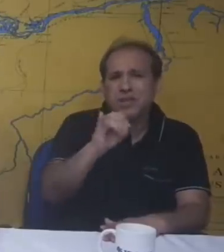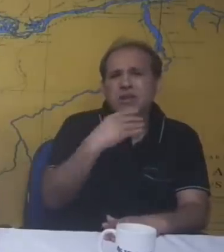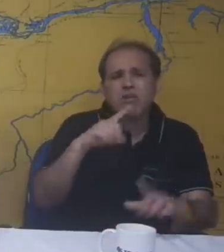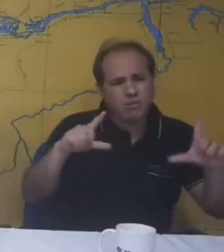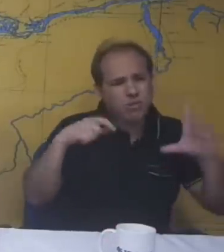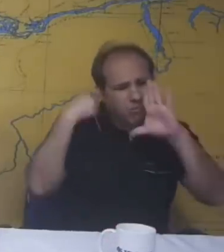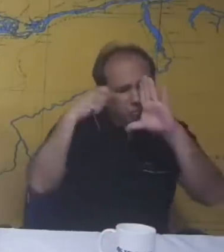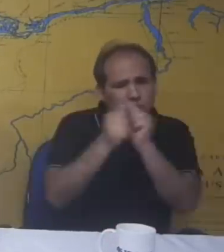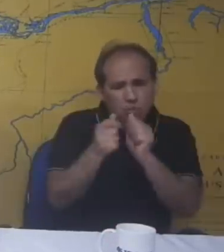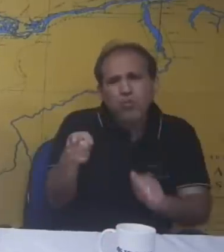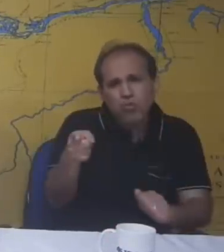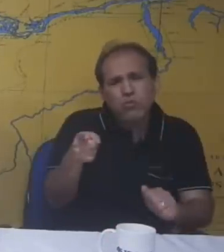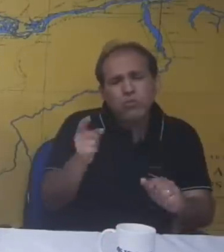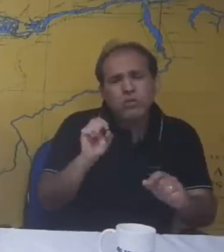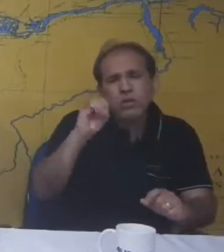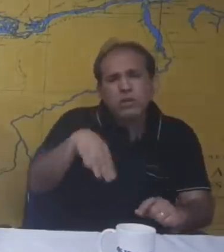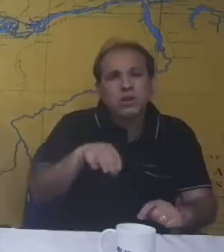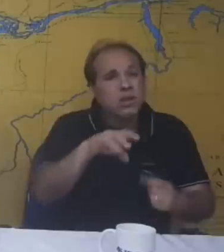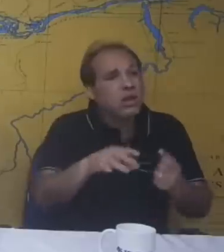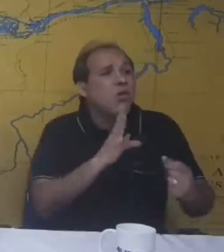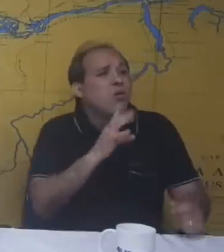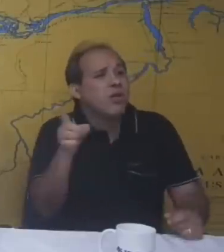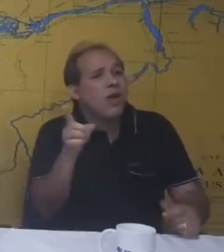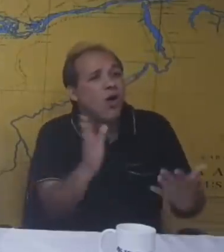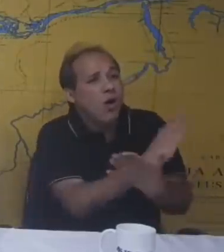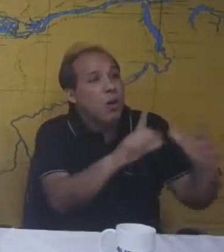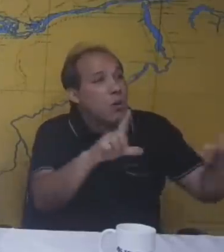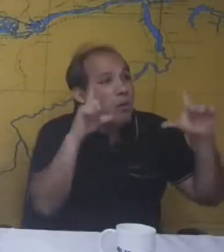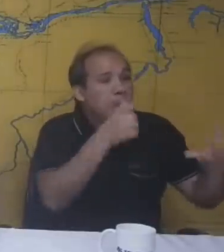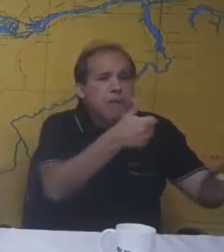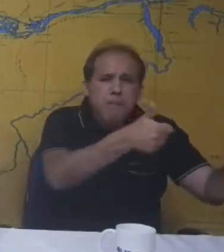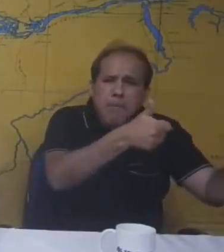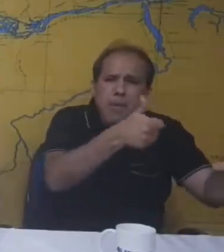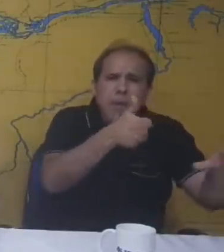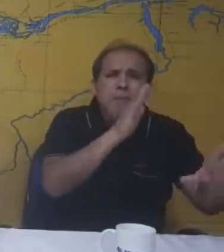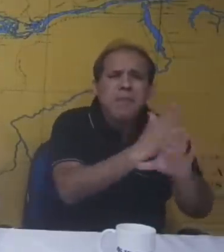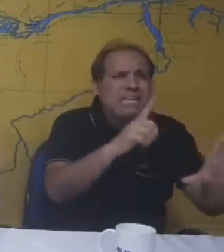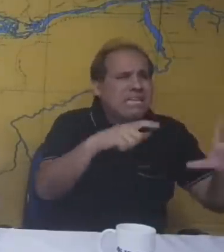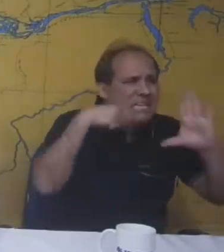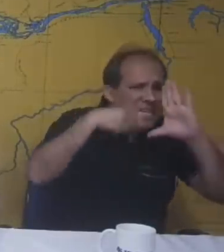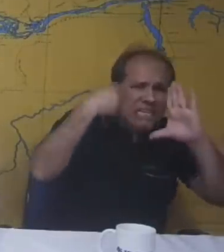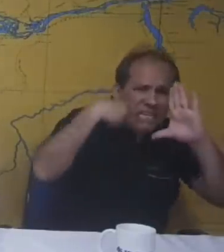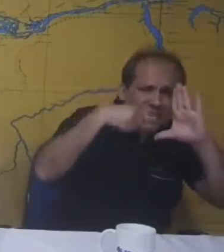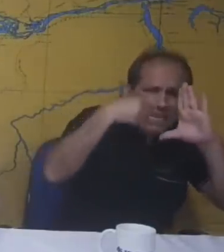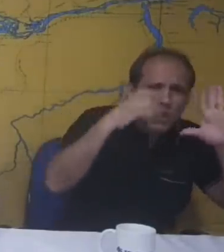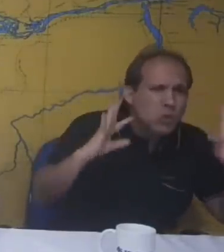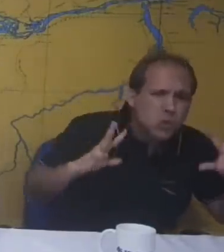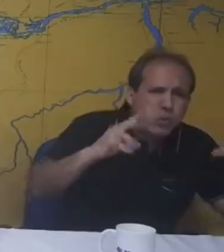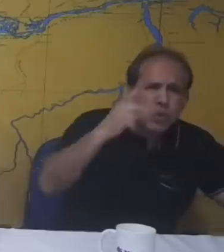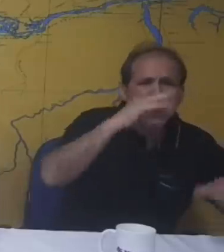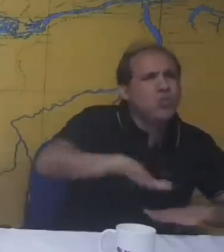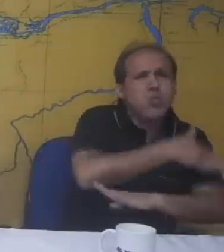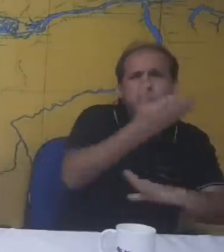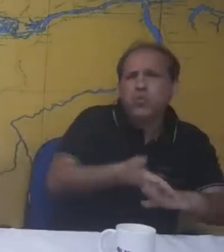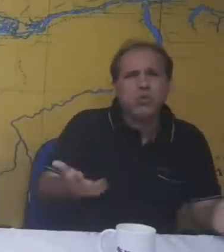para tanta gente boa que vem como candidata a vereador, ou candidata a vereador pelo Brasil. Eu simplesmente gravaria o dia todo,